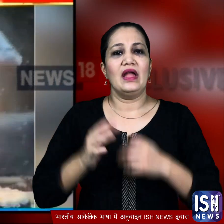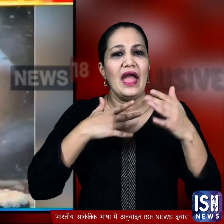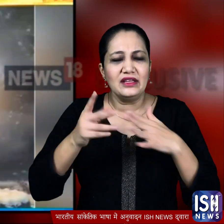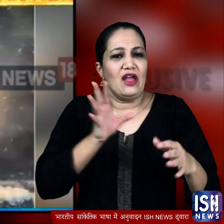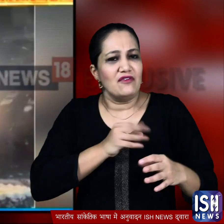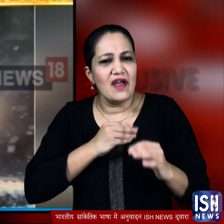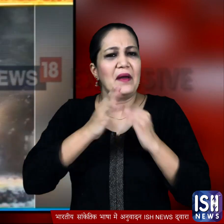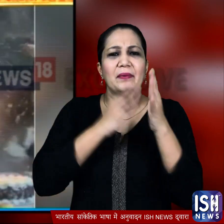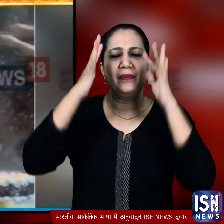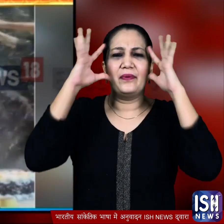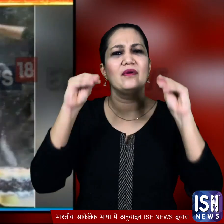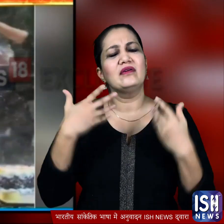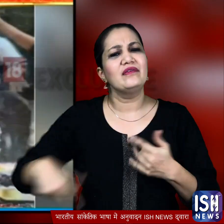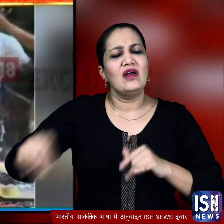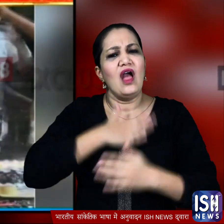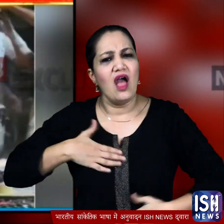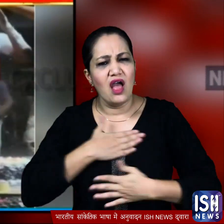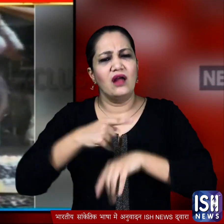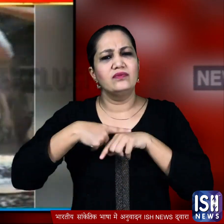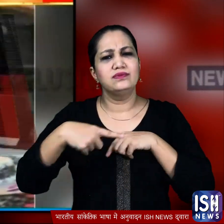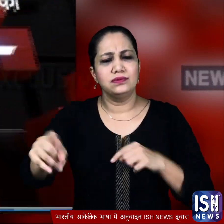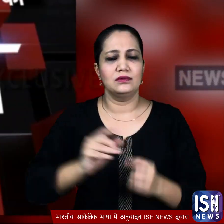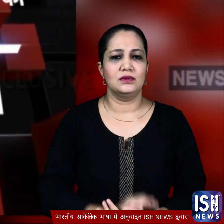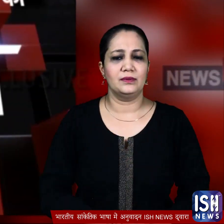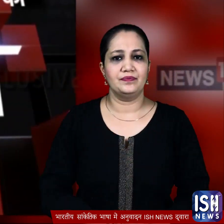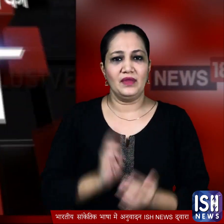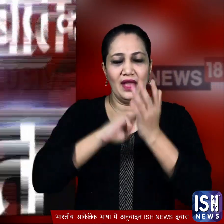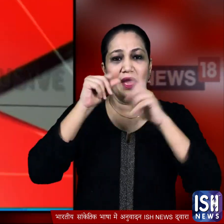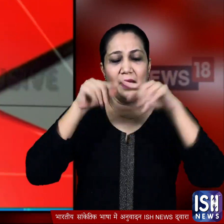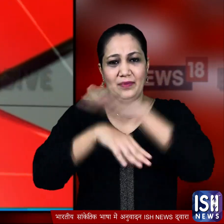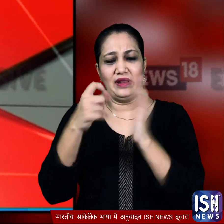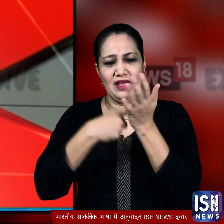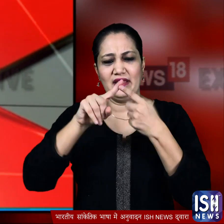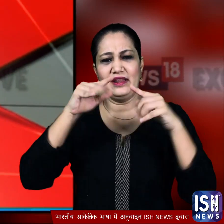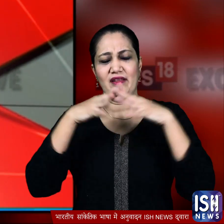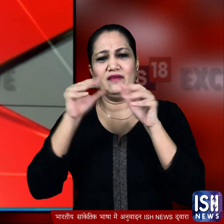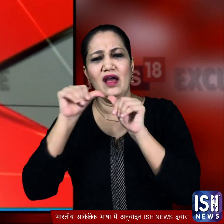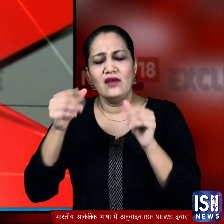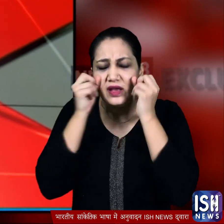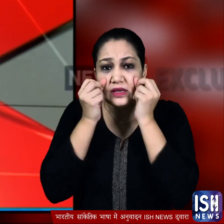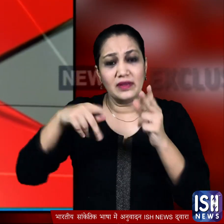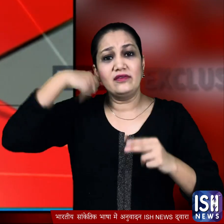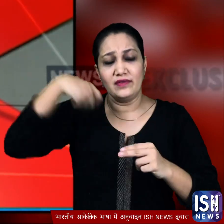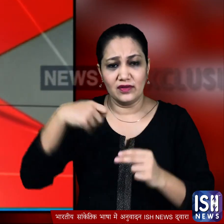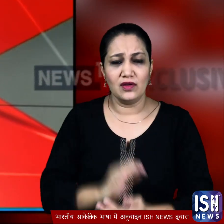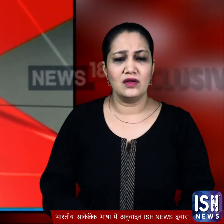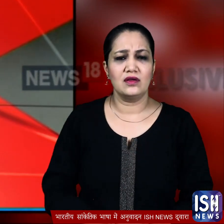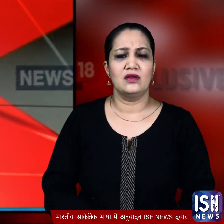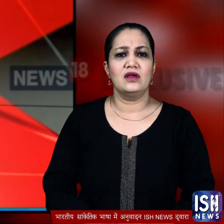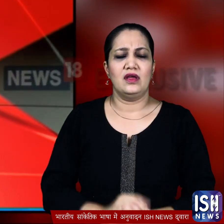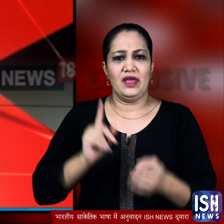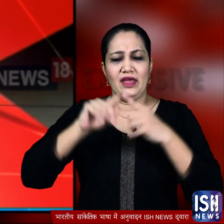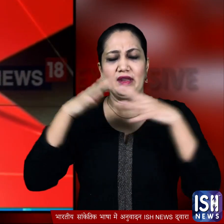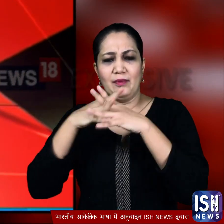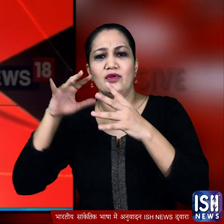बिना किसी के डर के ये लोग काफी देर तक वहां पार्टी करते नजर आए। मध्य प्रदेश के रीवा से चौंकाने वाली कुछ तस्वीरें सामने आई। वहां